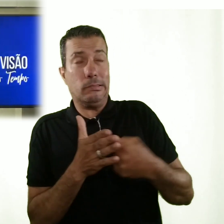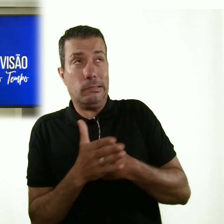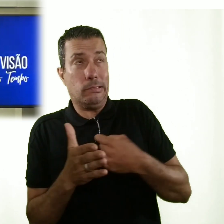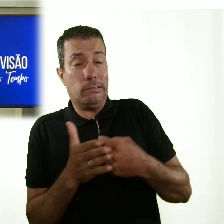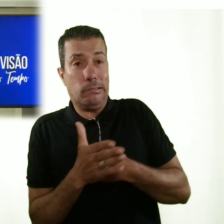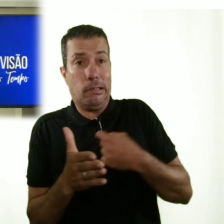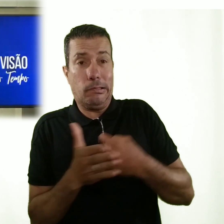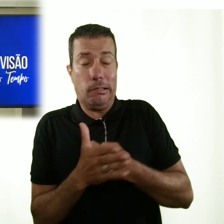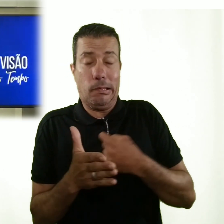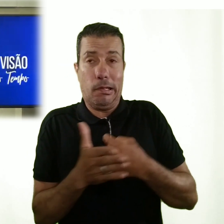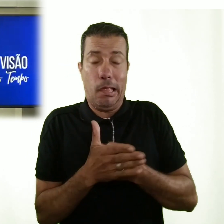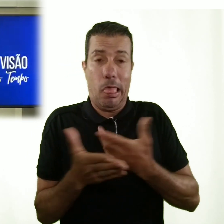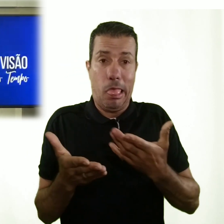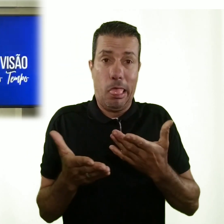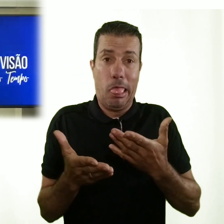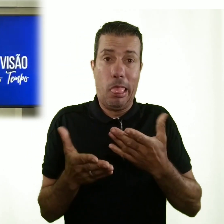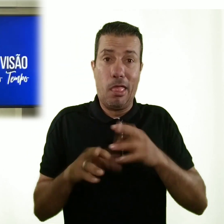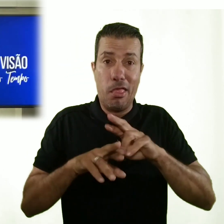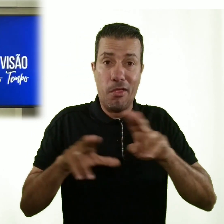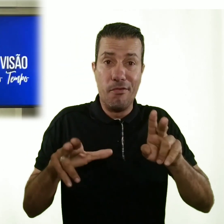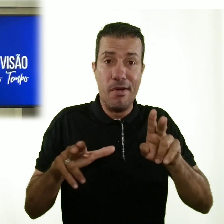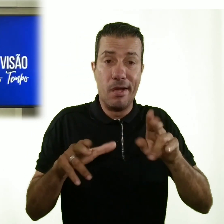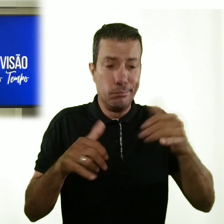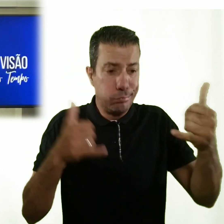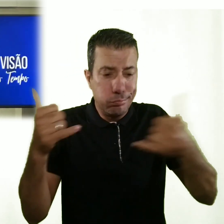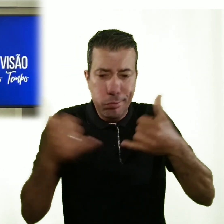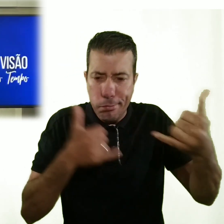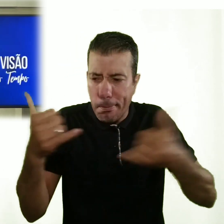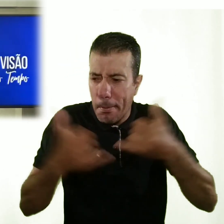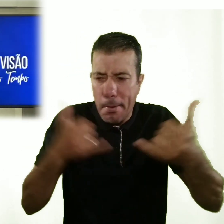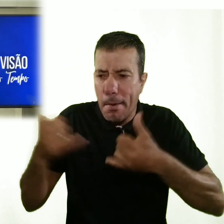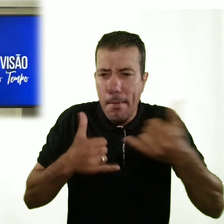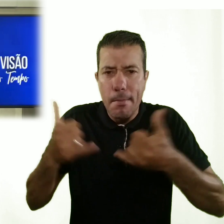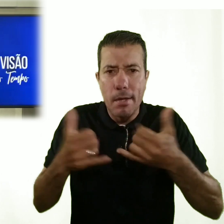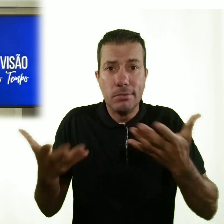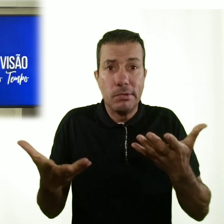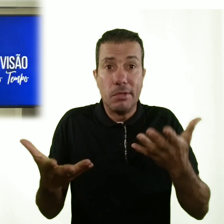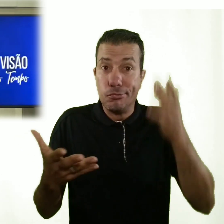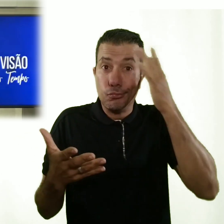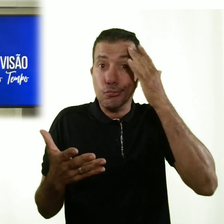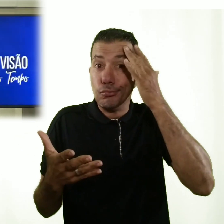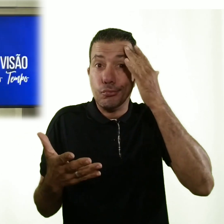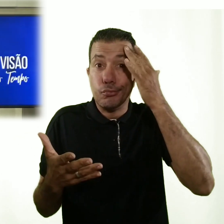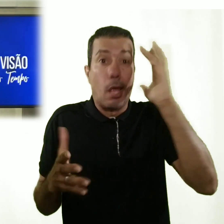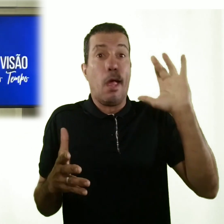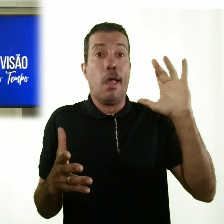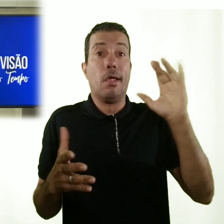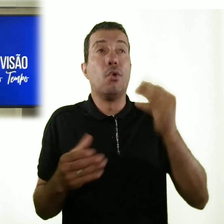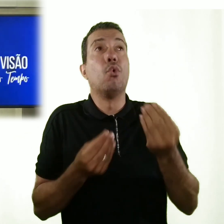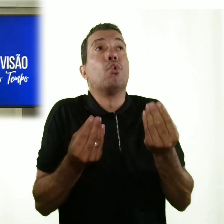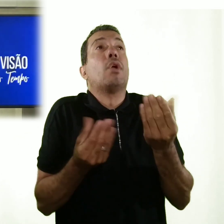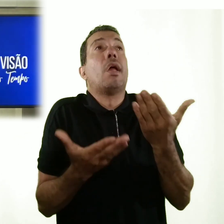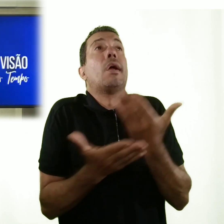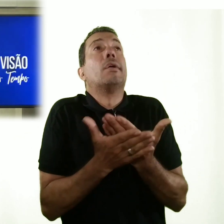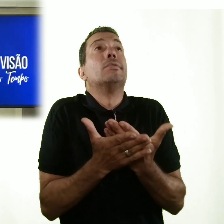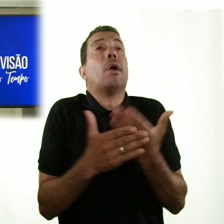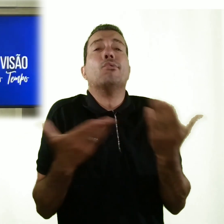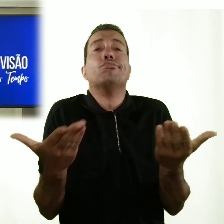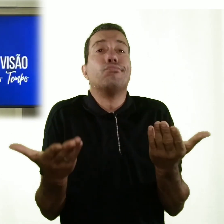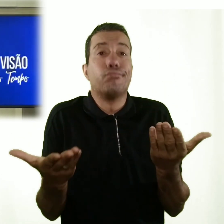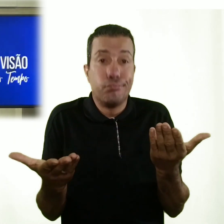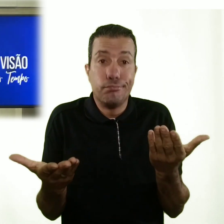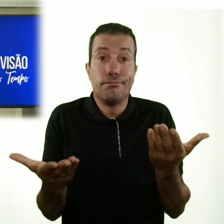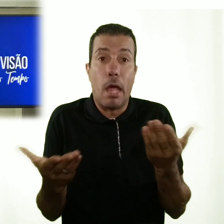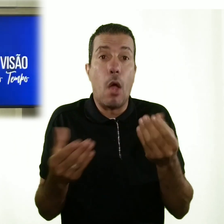todo tempo. Nós recebemos tantas informações, tantas coisas que chegam, que nem sabemos mais no que podemos acreditar. Como